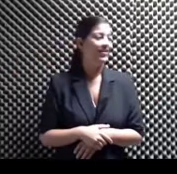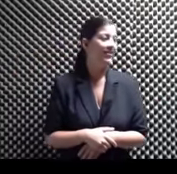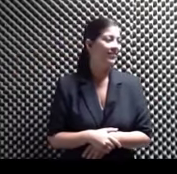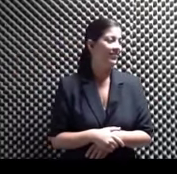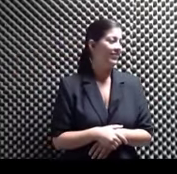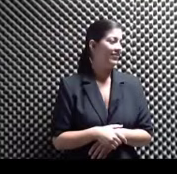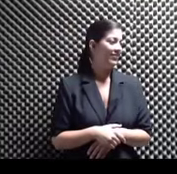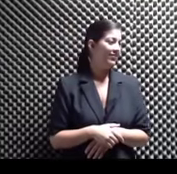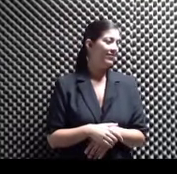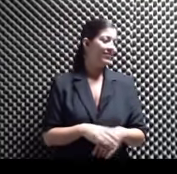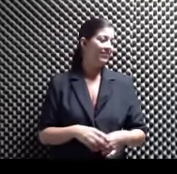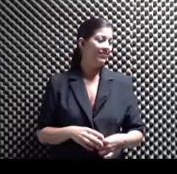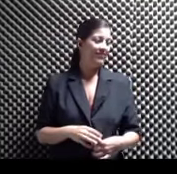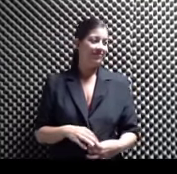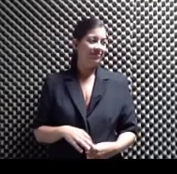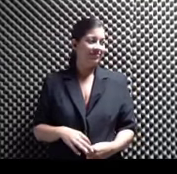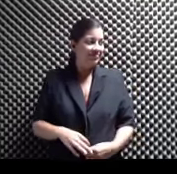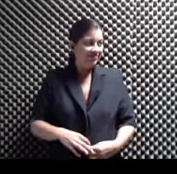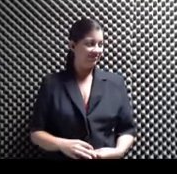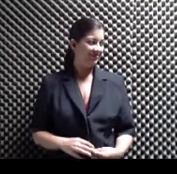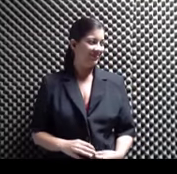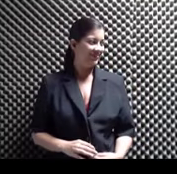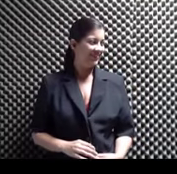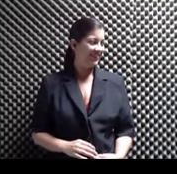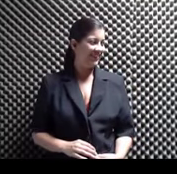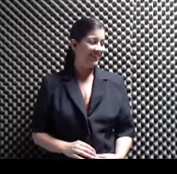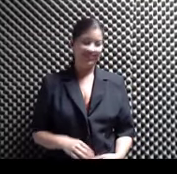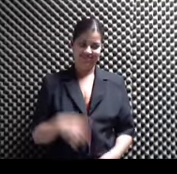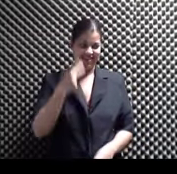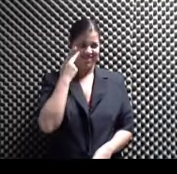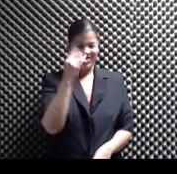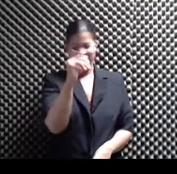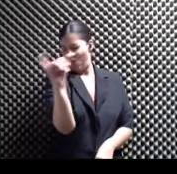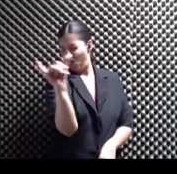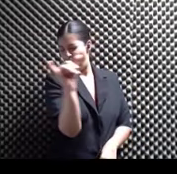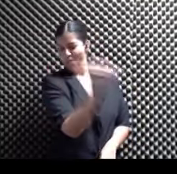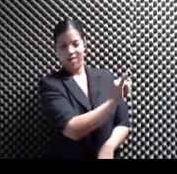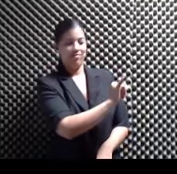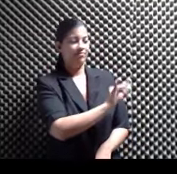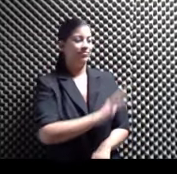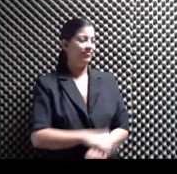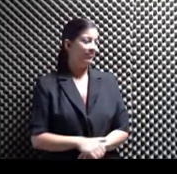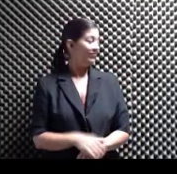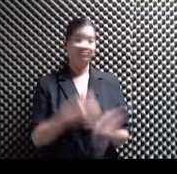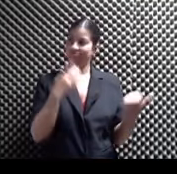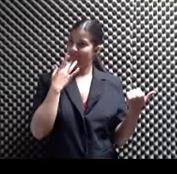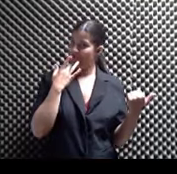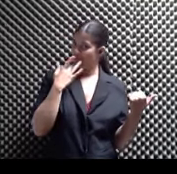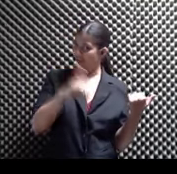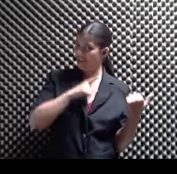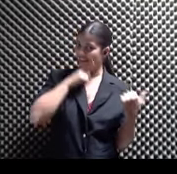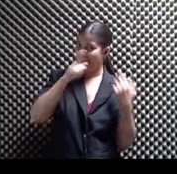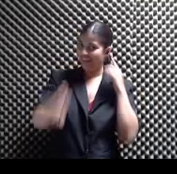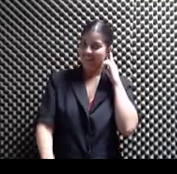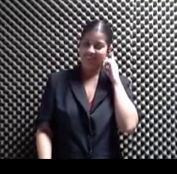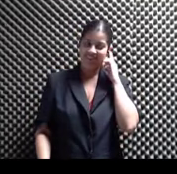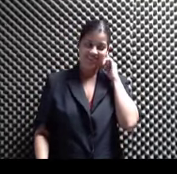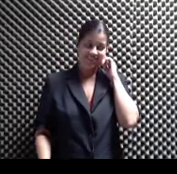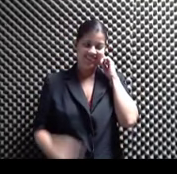No, déjame ver, se ve. Gracias, idéntica. ¡Ay, Dios mío! ¡Qué suerte, ¿verdad? Es